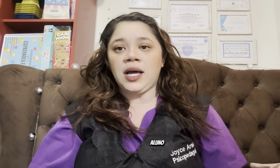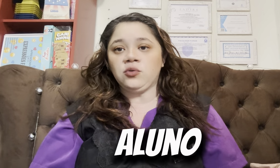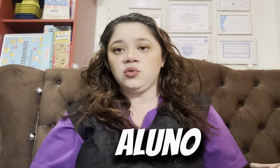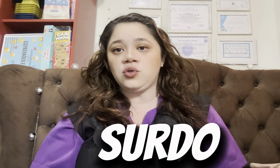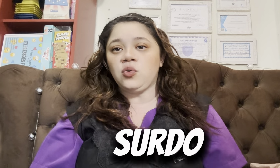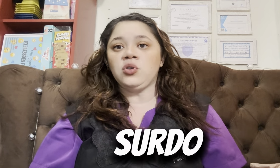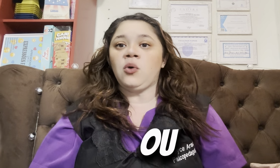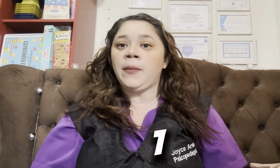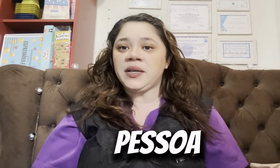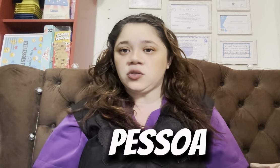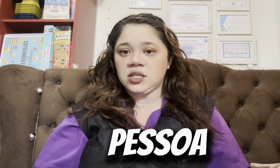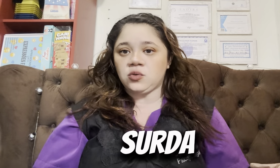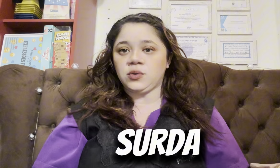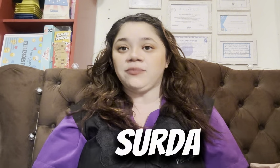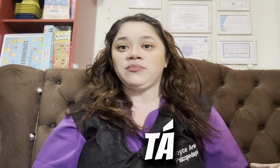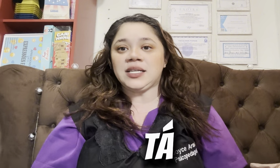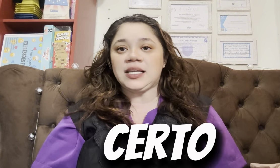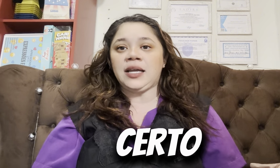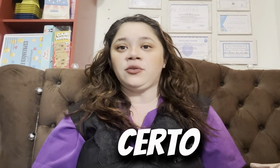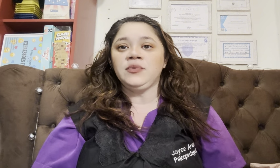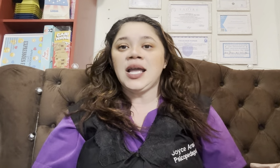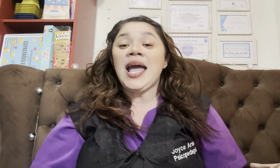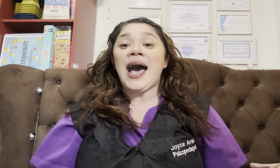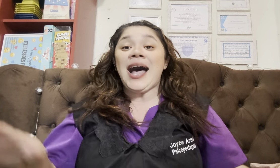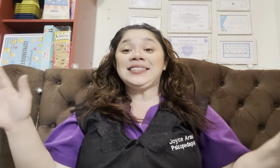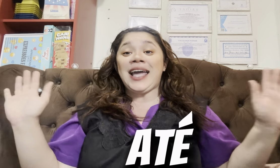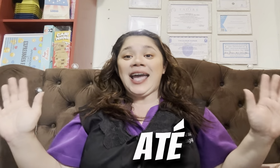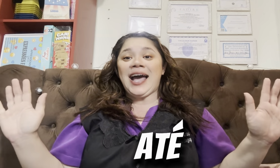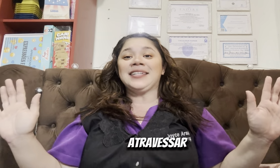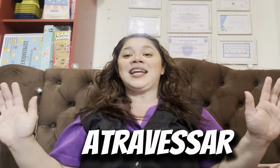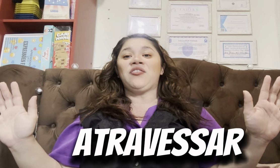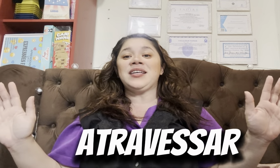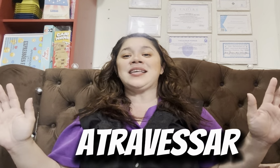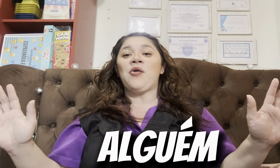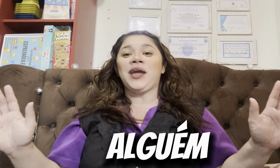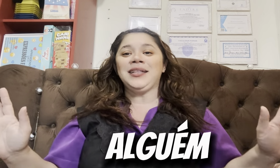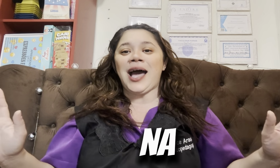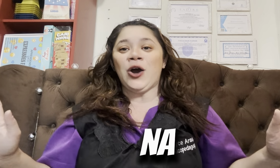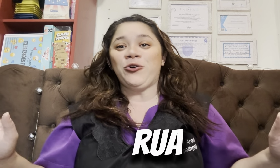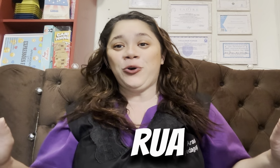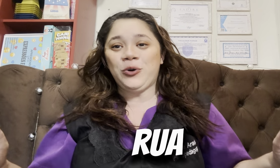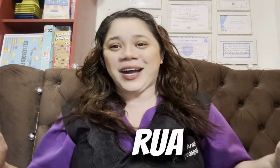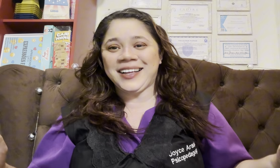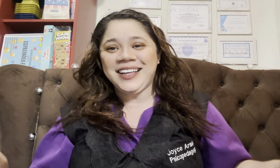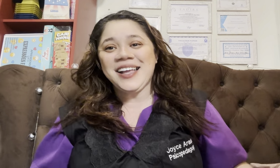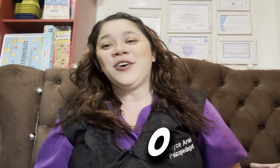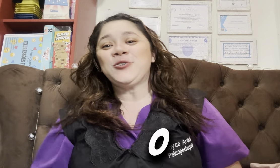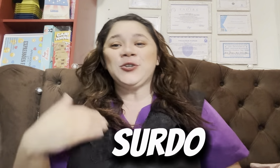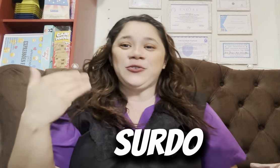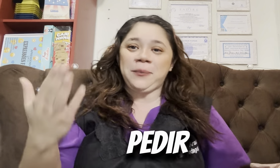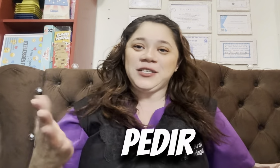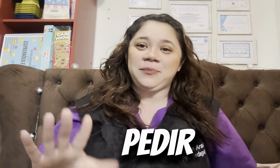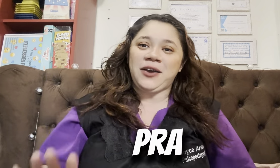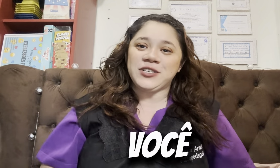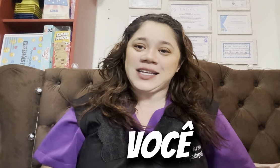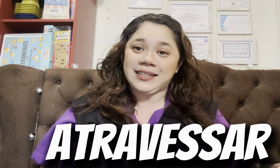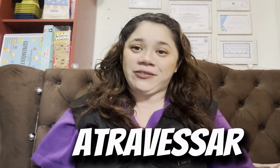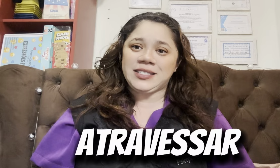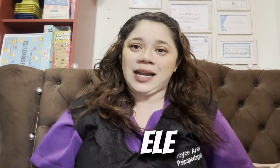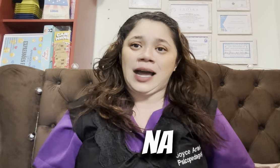aluno surdo ou uma pessoa surda, tá certo? Até atravessar alguém na rua. O surdo vai pedir para você atravessar ele na rua,